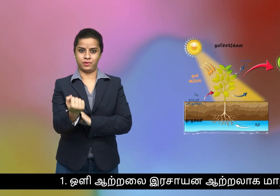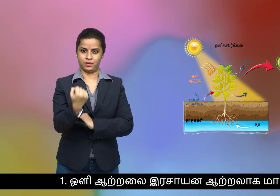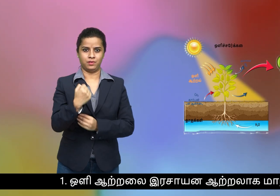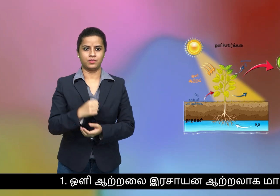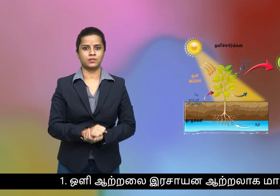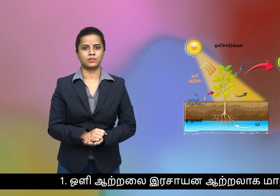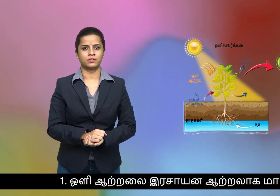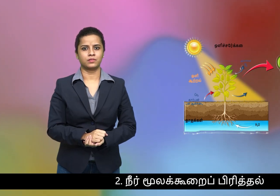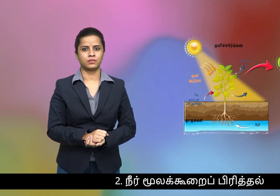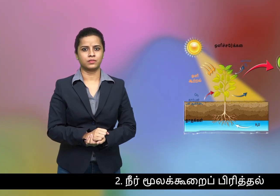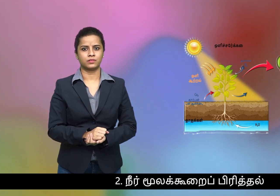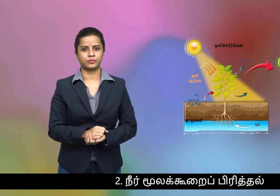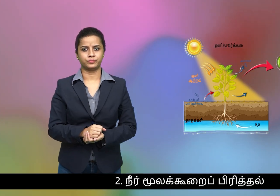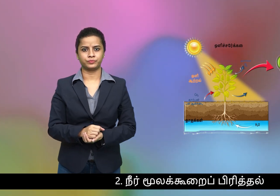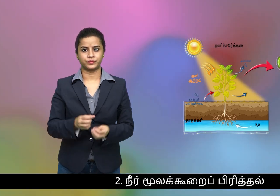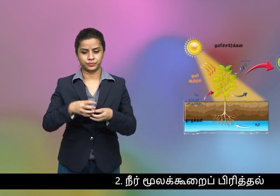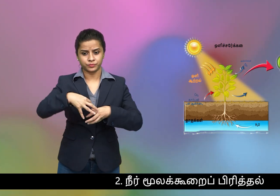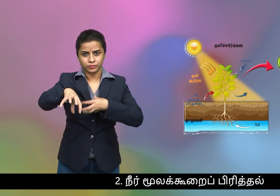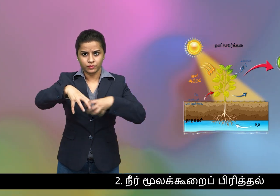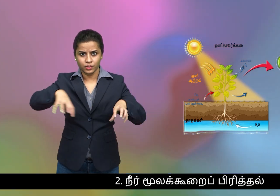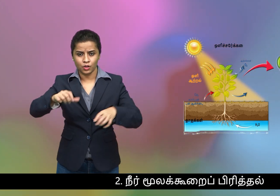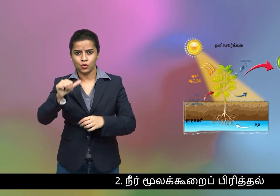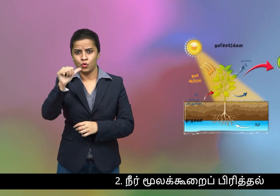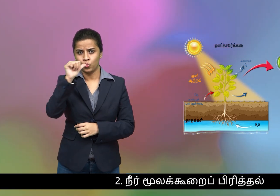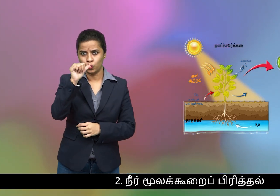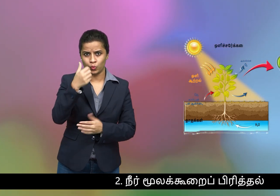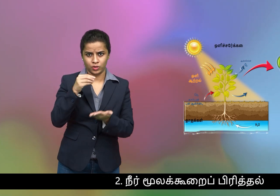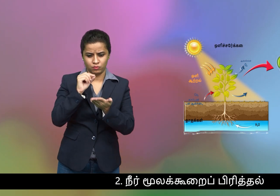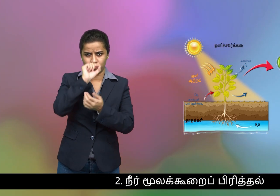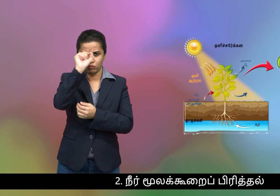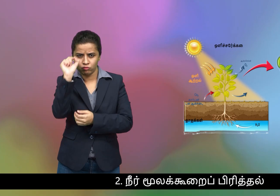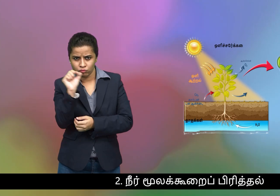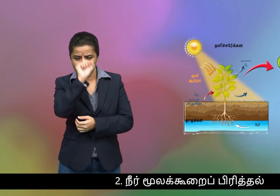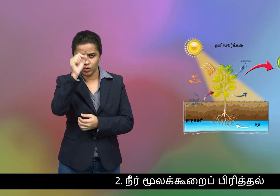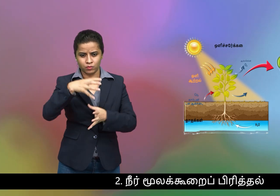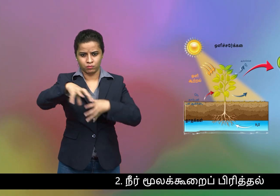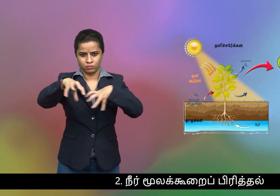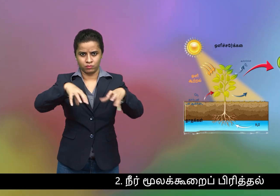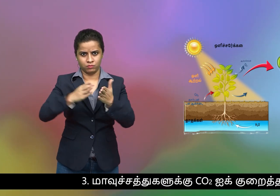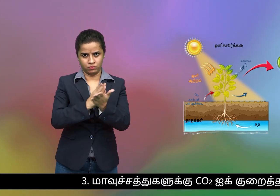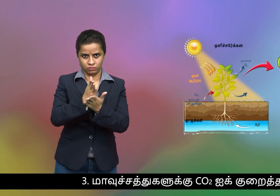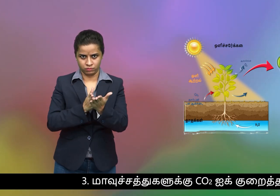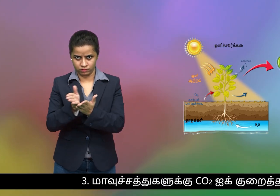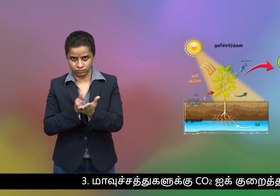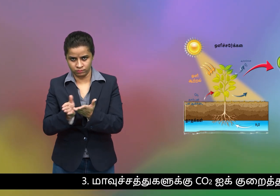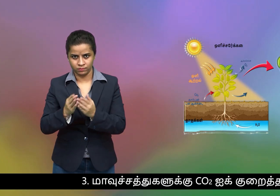நீர் மூலக்கூறை பிரித்தல், மாவு